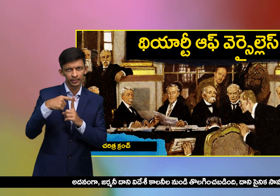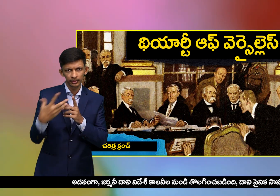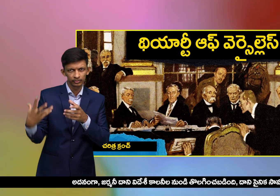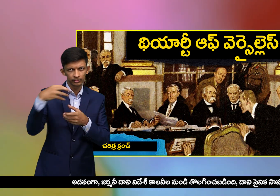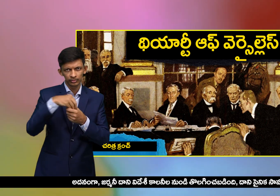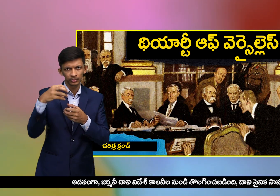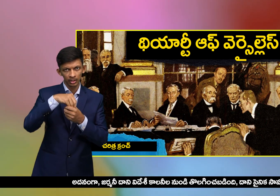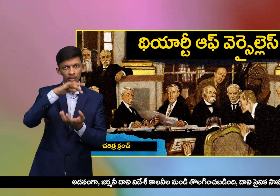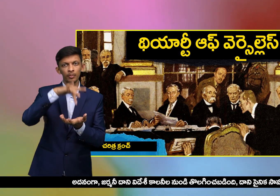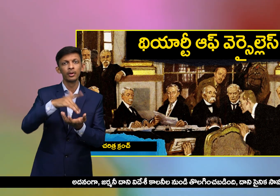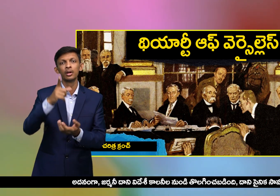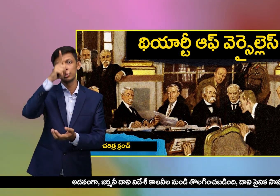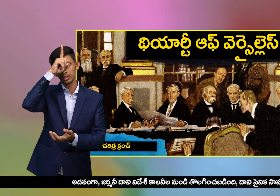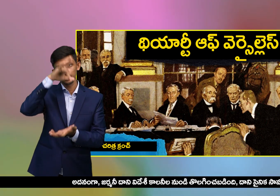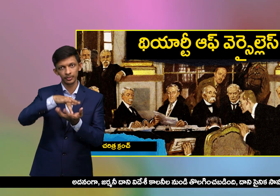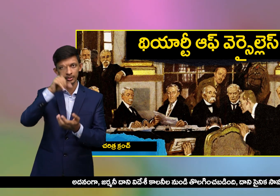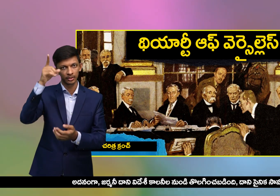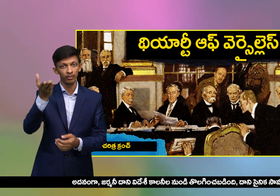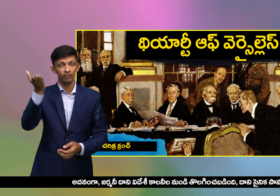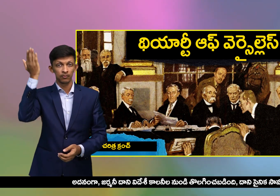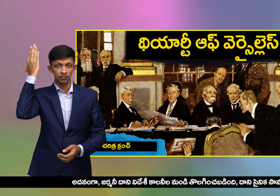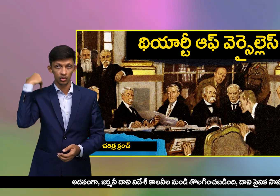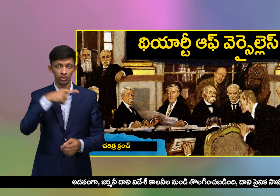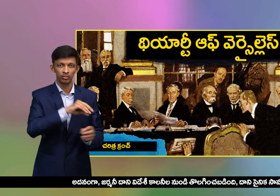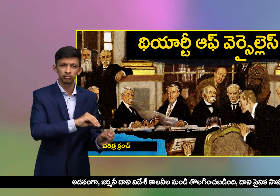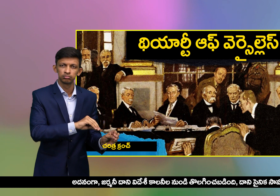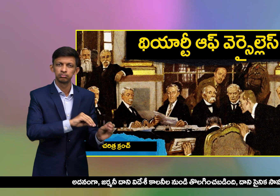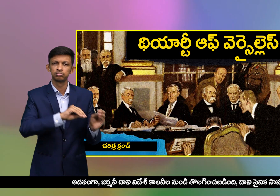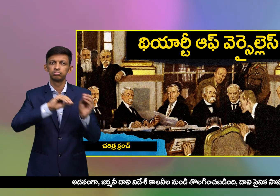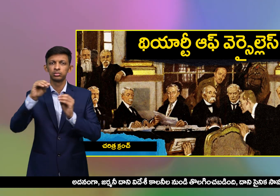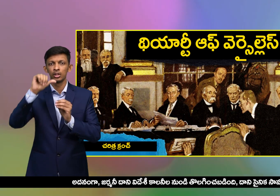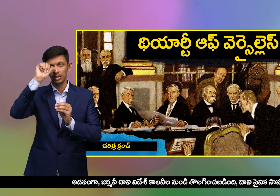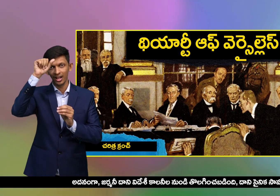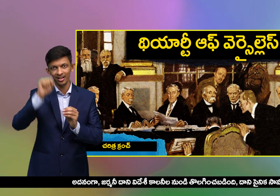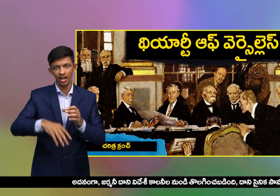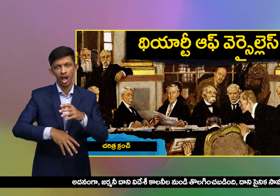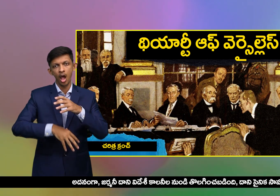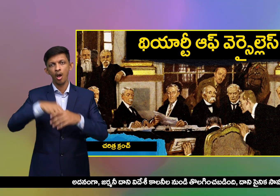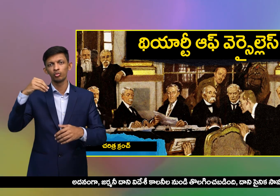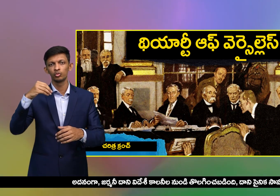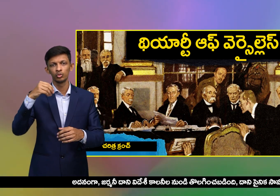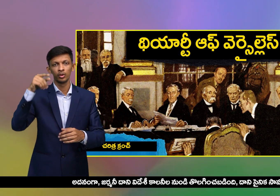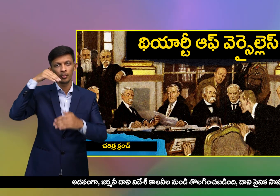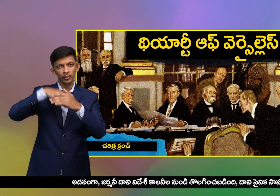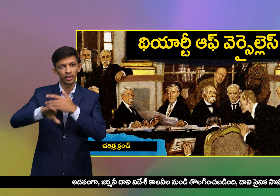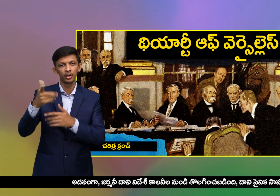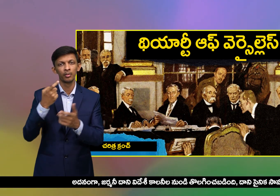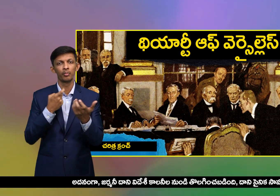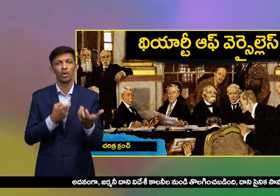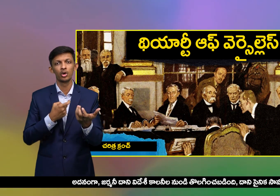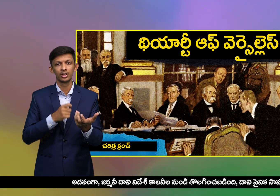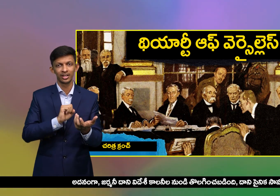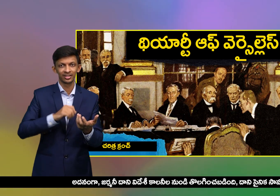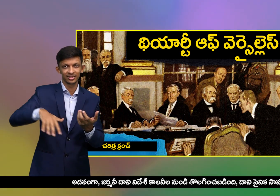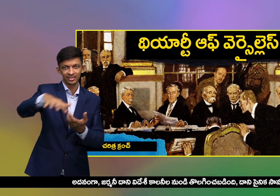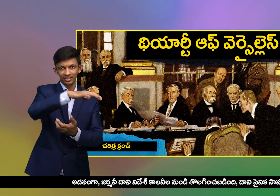అదనంగా జర్మనీ దాని విదేశీ కాలనీల నుండి తొలగించబడింది. దాని సైనిక సామర్థ్యాలు తీవ్రంగా